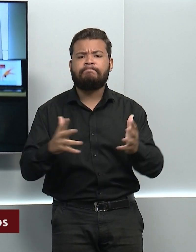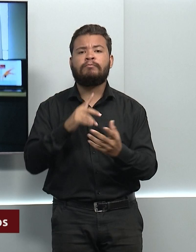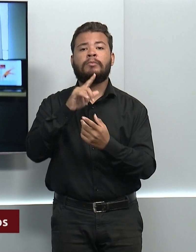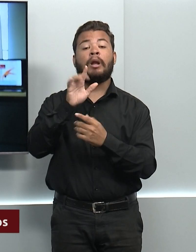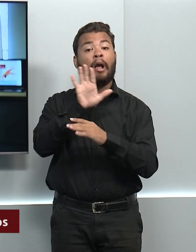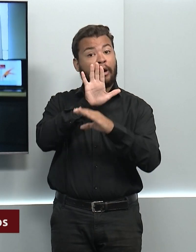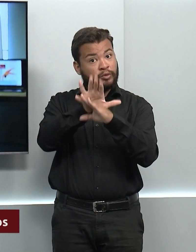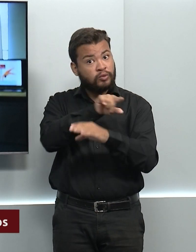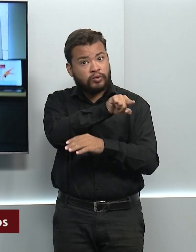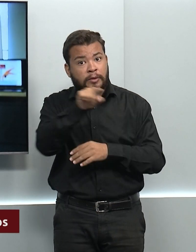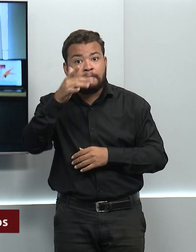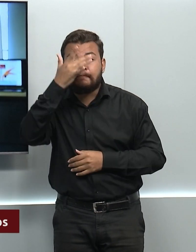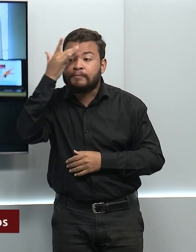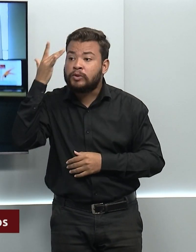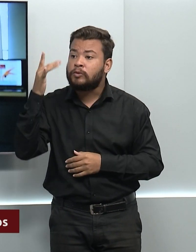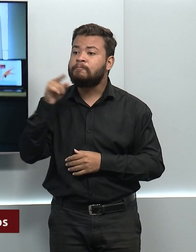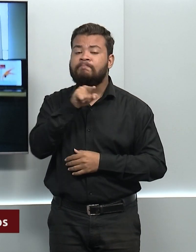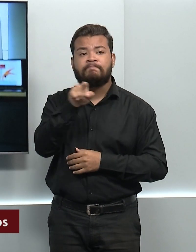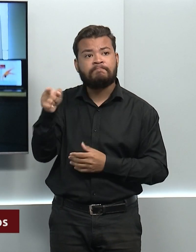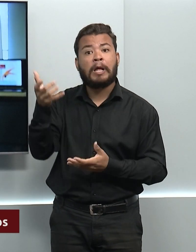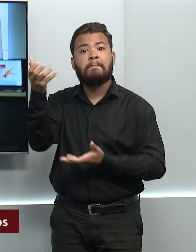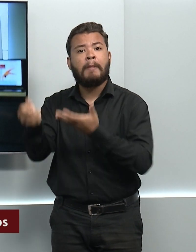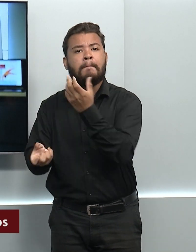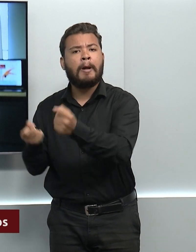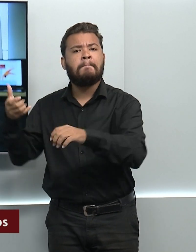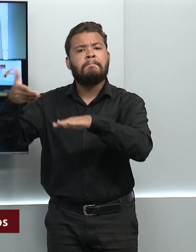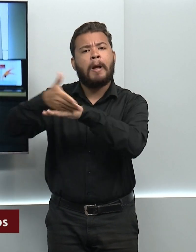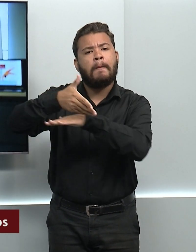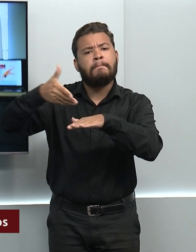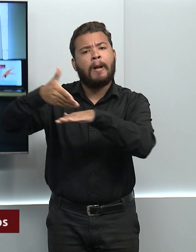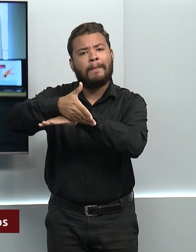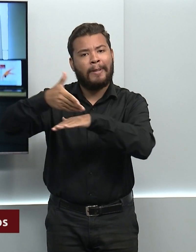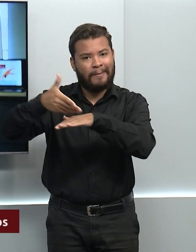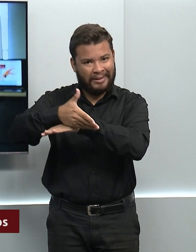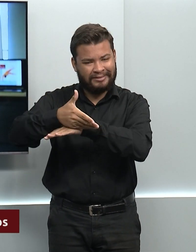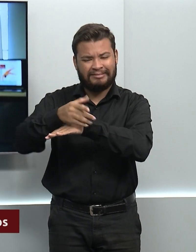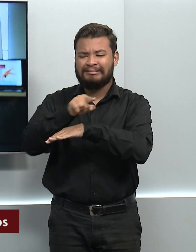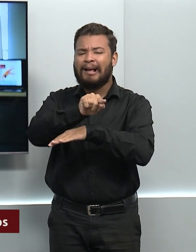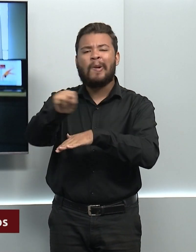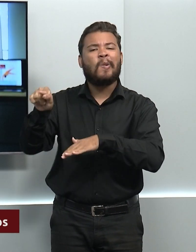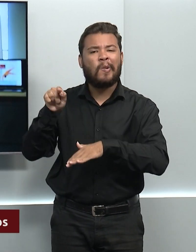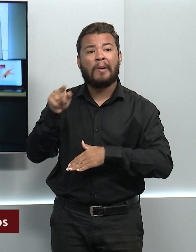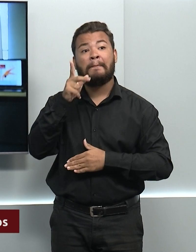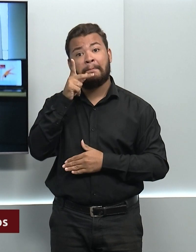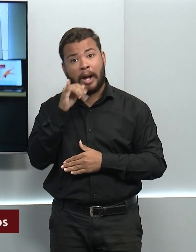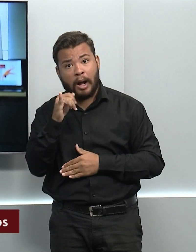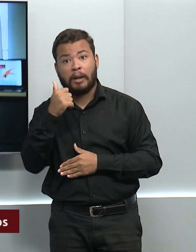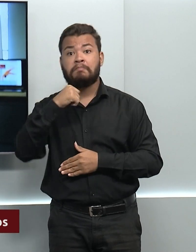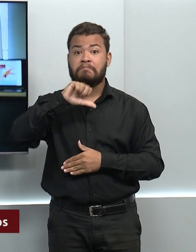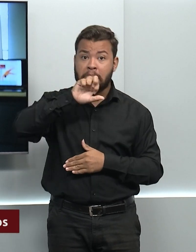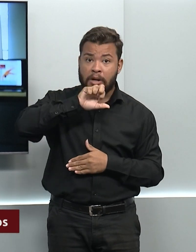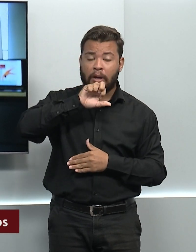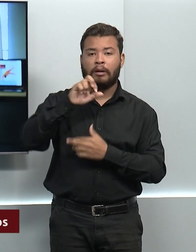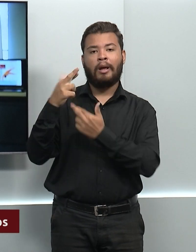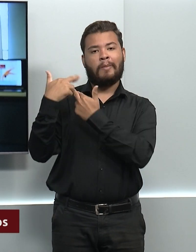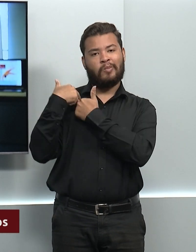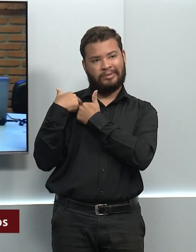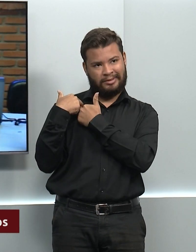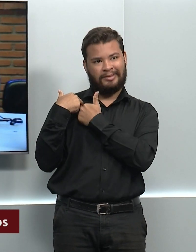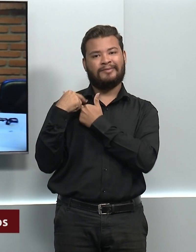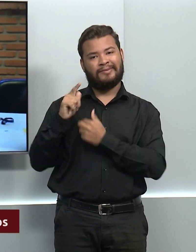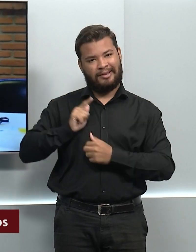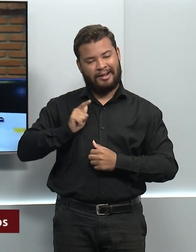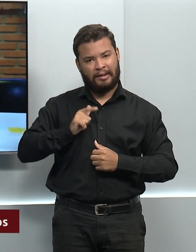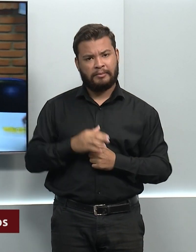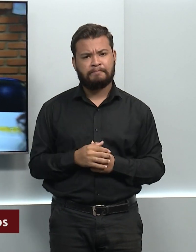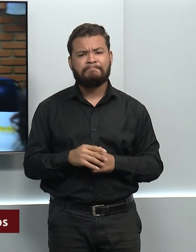mesmo a participação de todos os pais, mães e responsáveis que se interessam. Então ele tem um formato de um